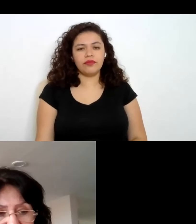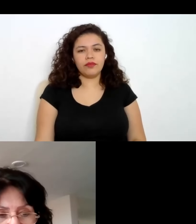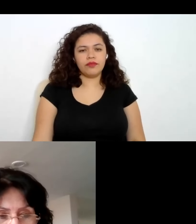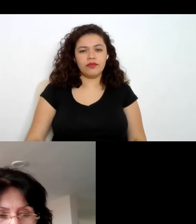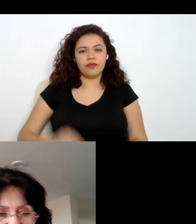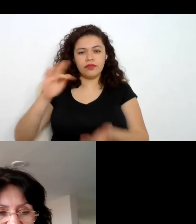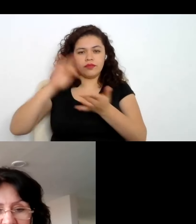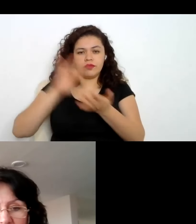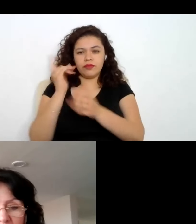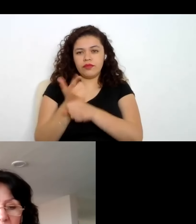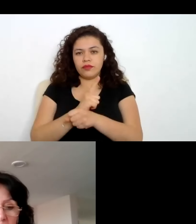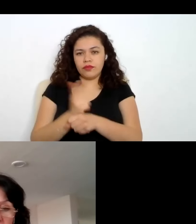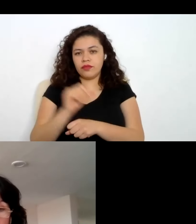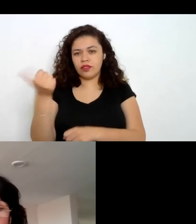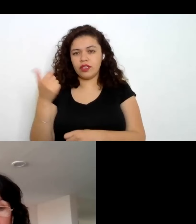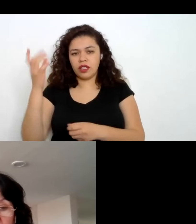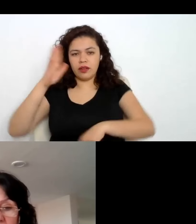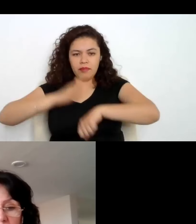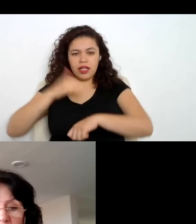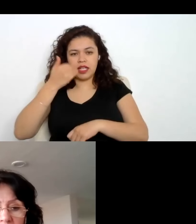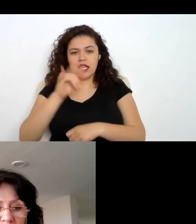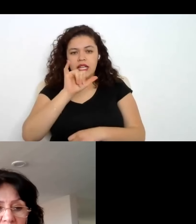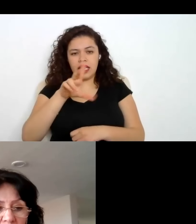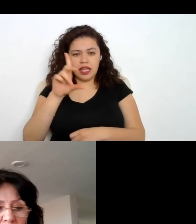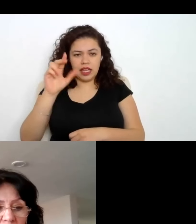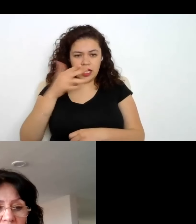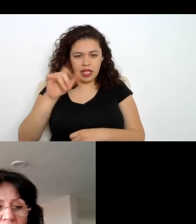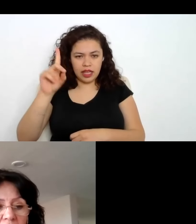Muchas gracias, licenciada. ¿Algo que quieras agregar, Hilda?